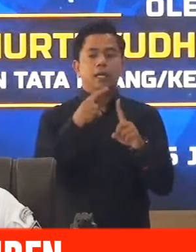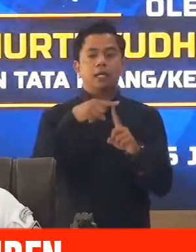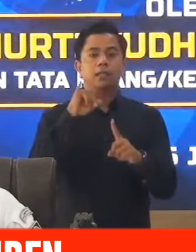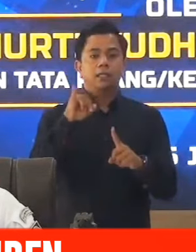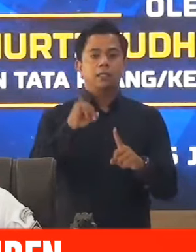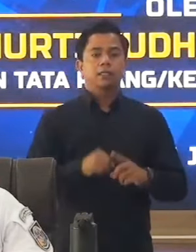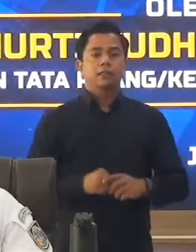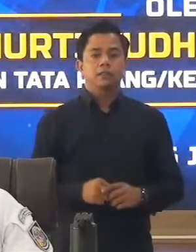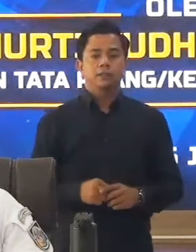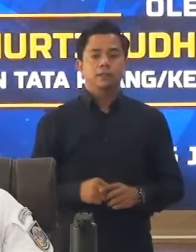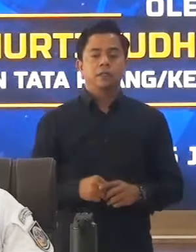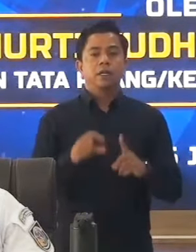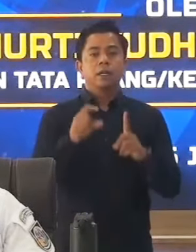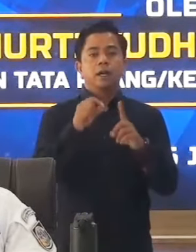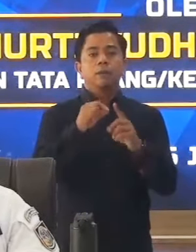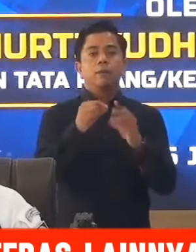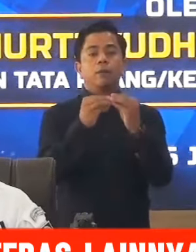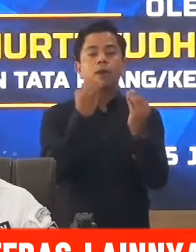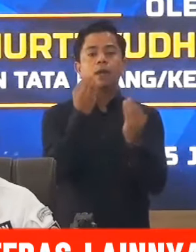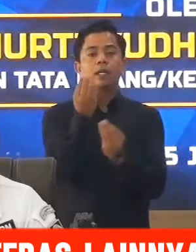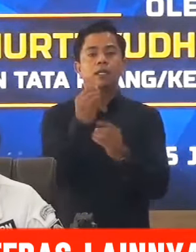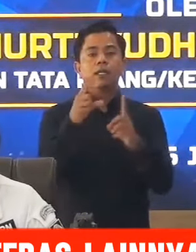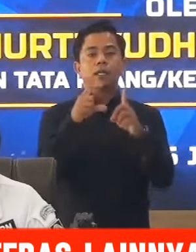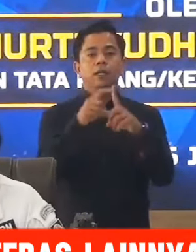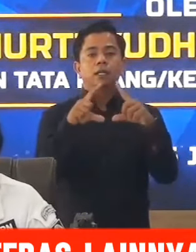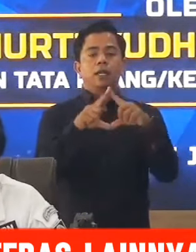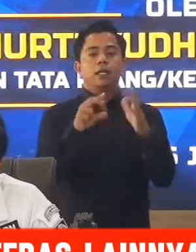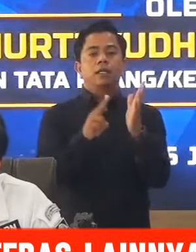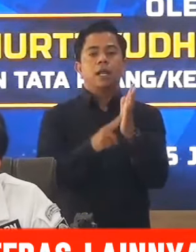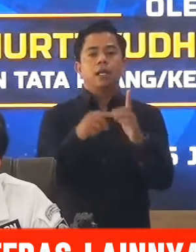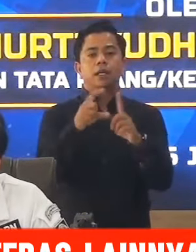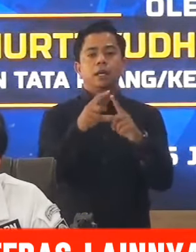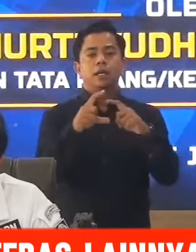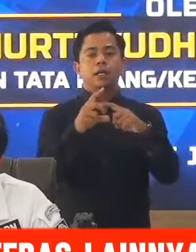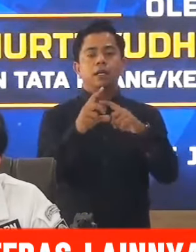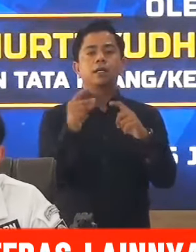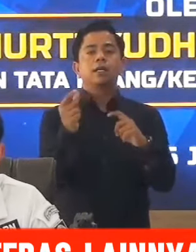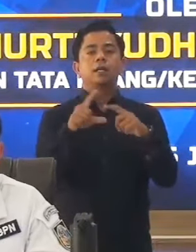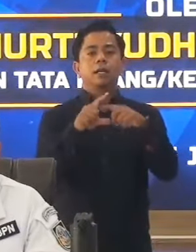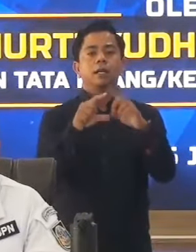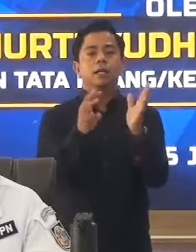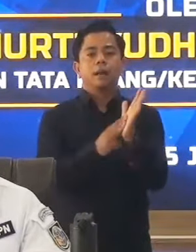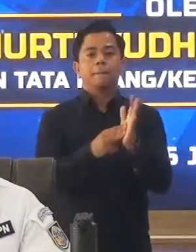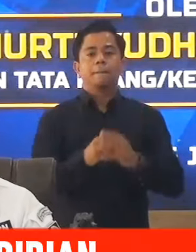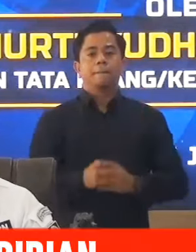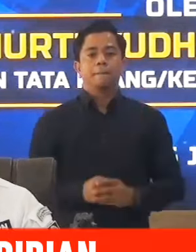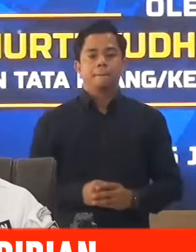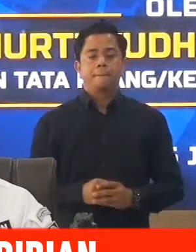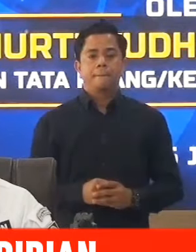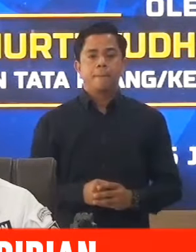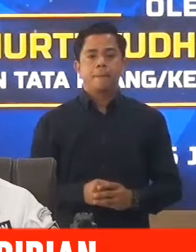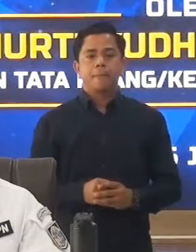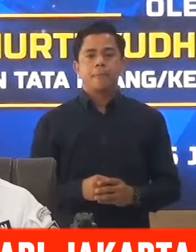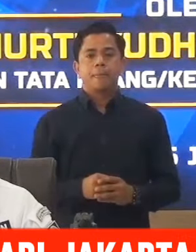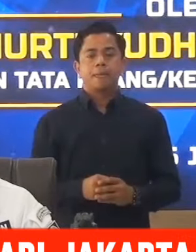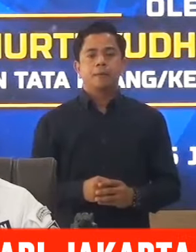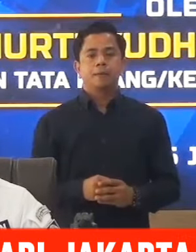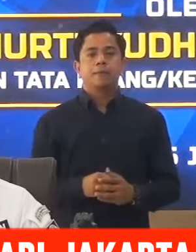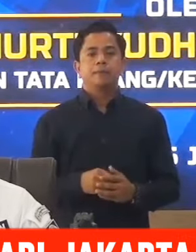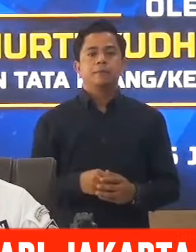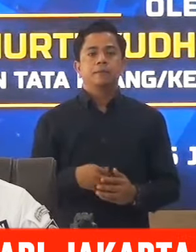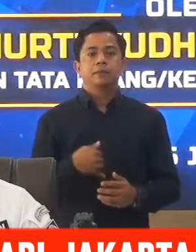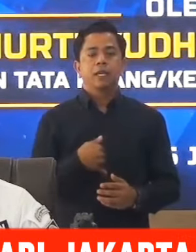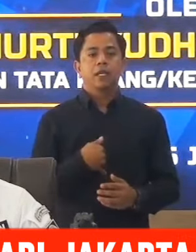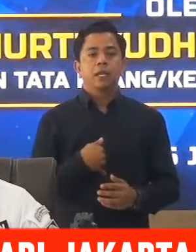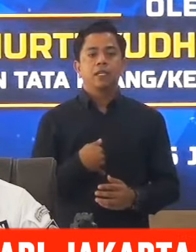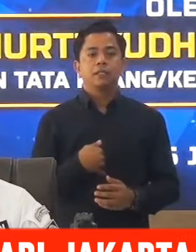mewakili Danrem, dan para pejabat teras lainnya. Saya tidak sendirian, hadir